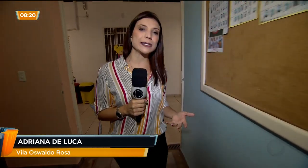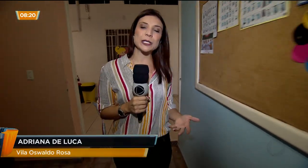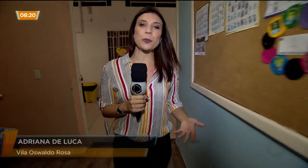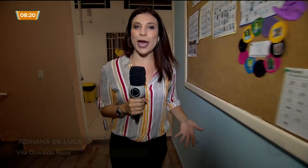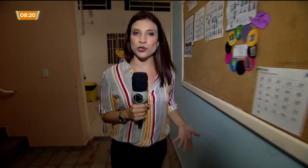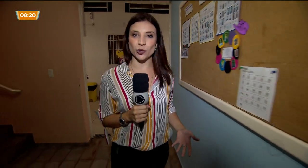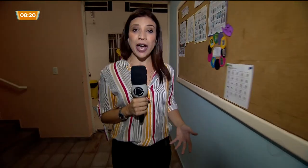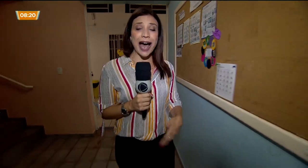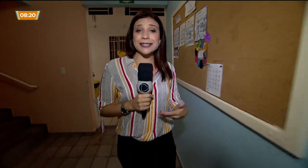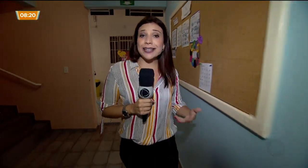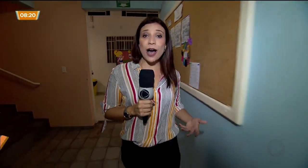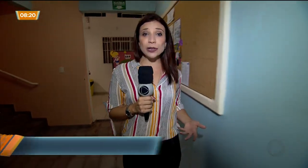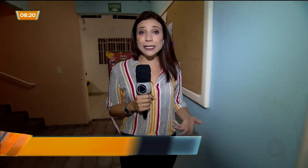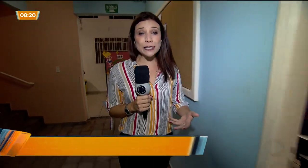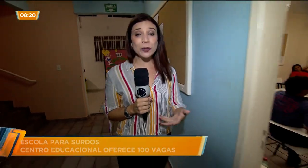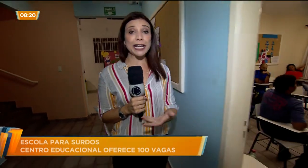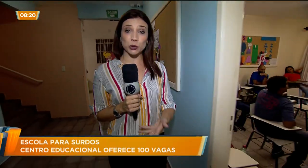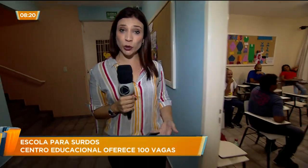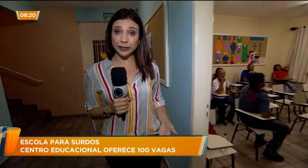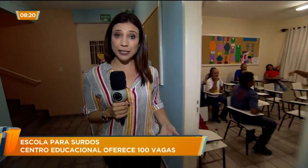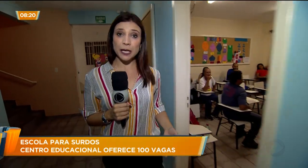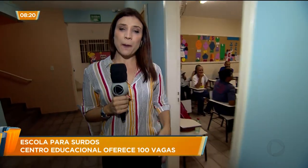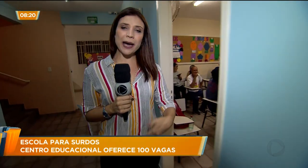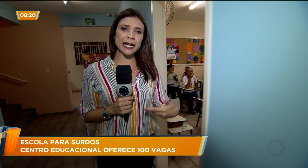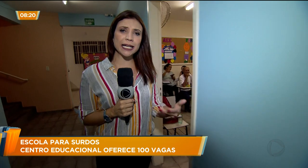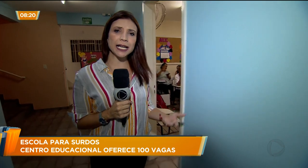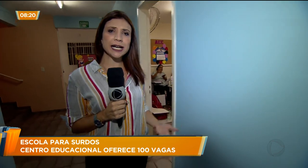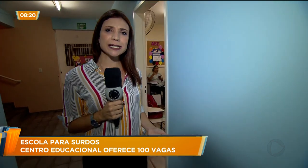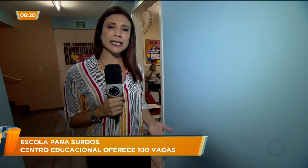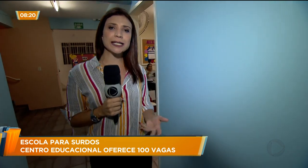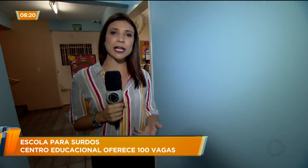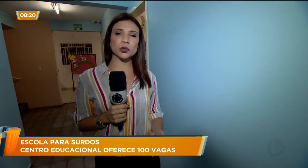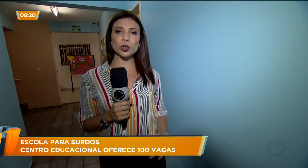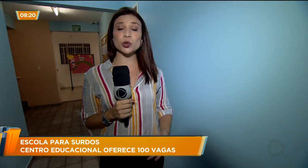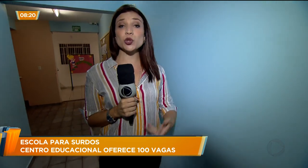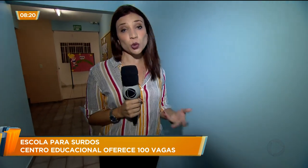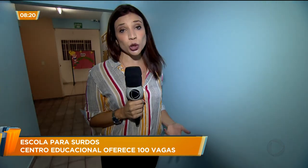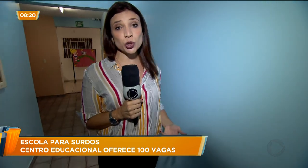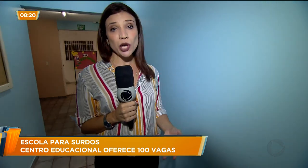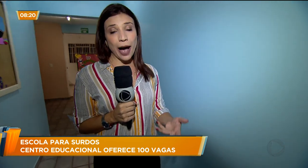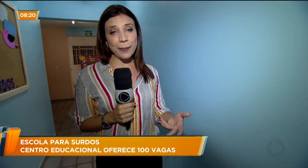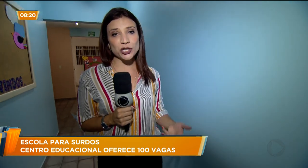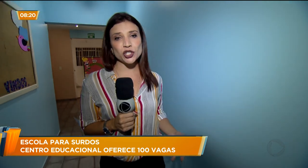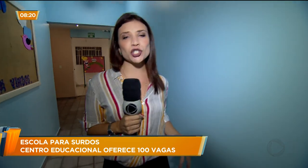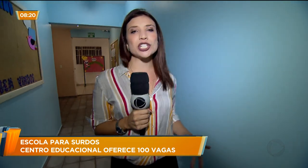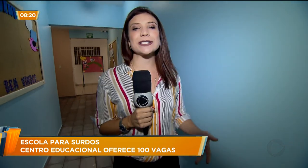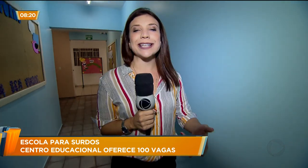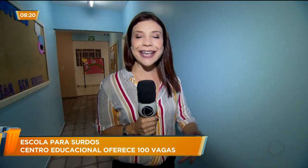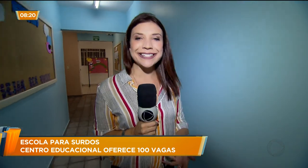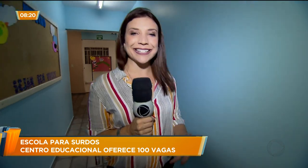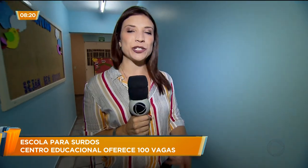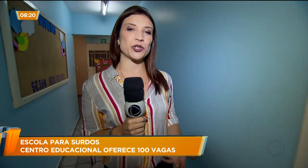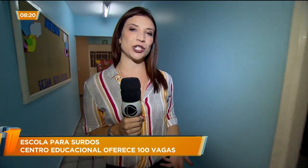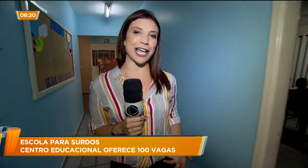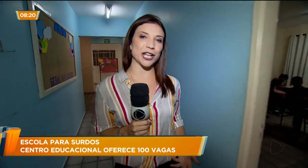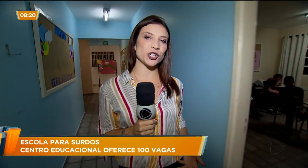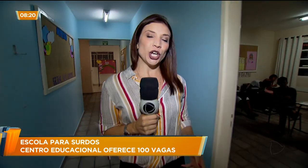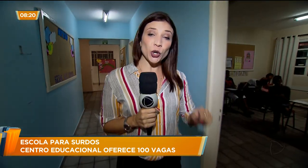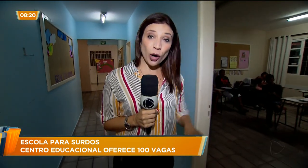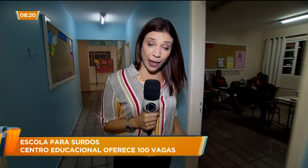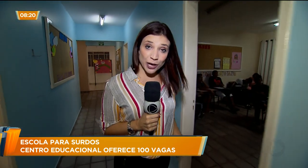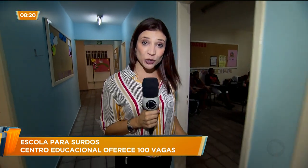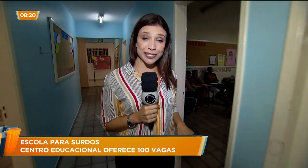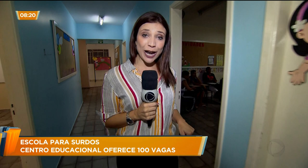o fim do ensino médio. As aulas são gratuitas para crianças e adultos surdos a partir de seis anos de